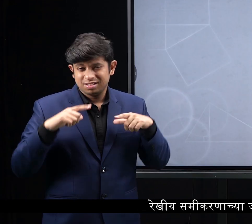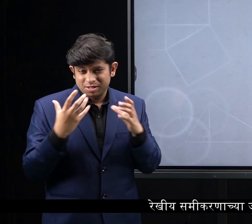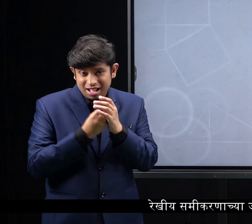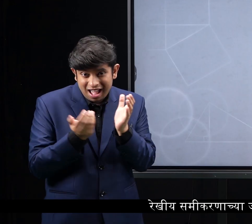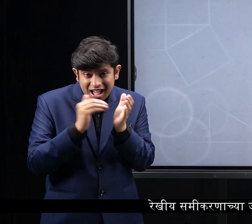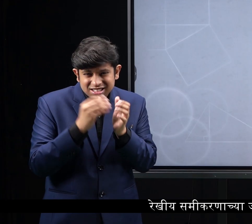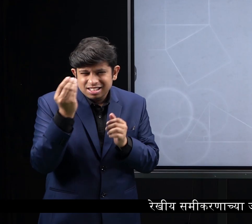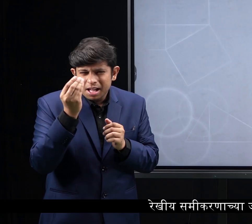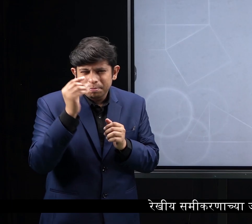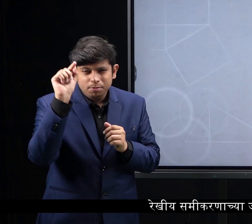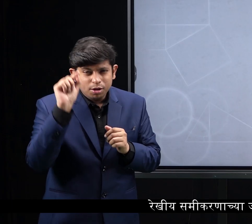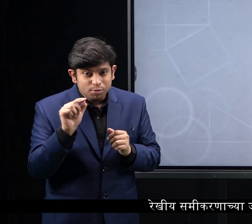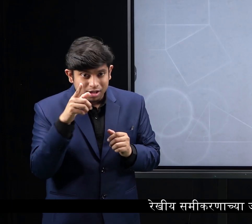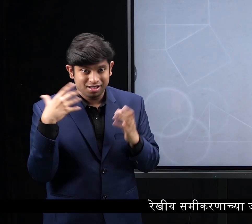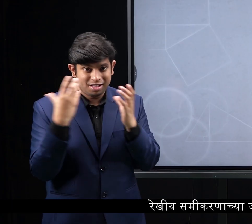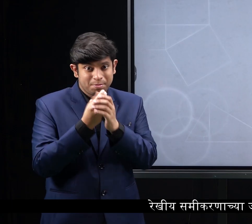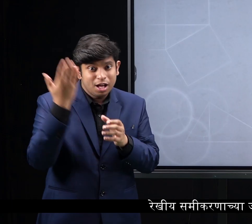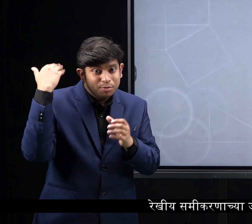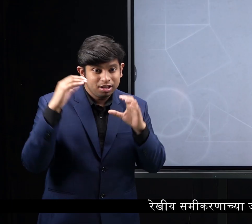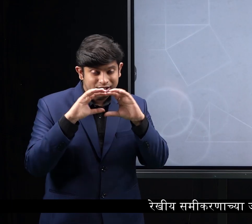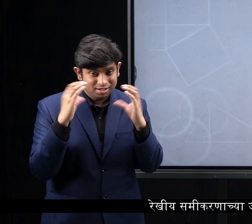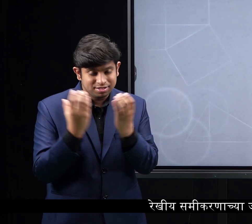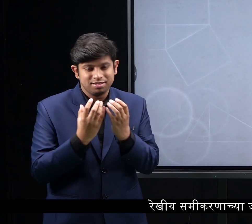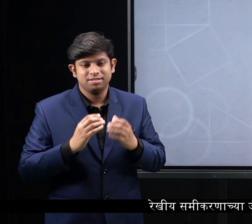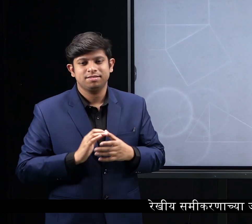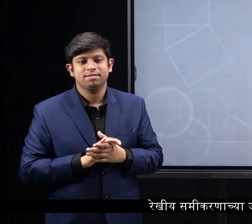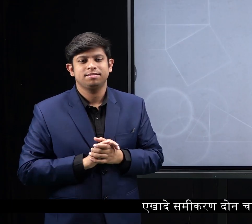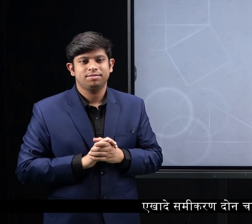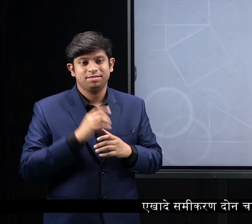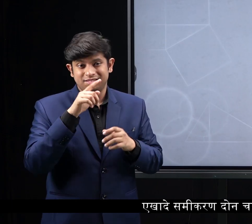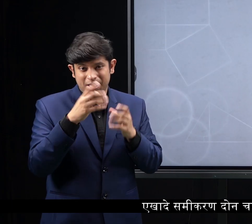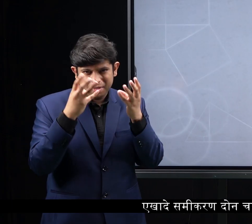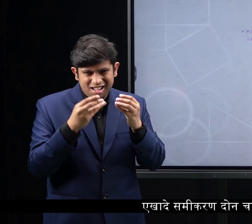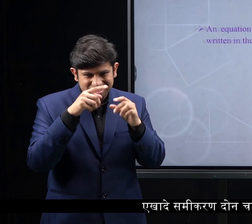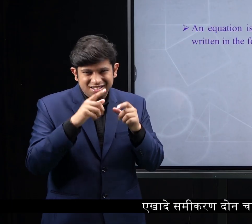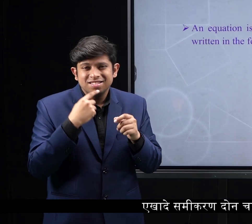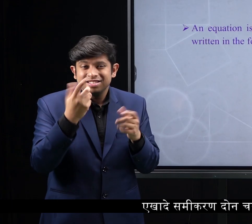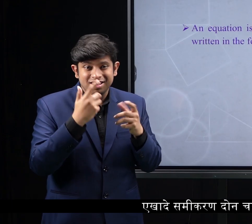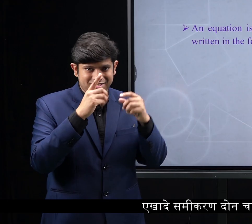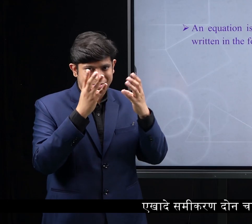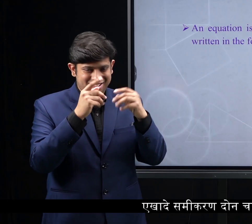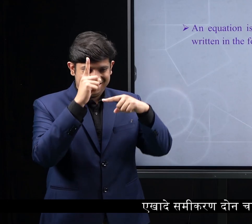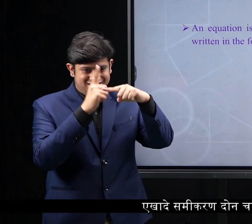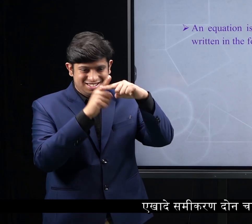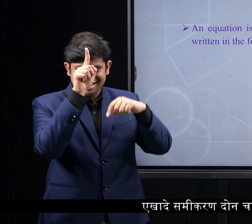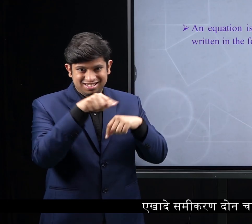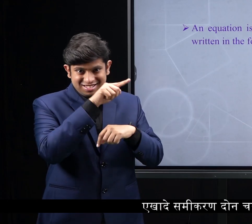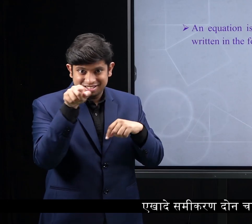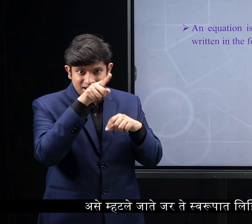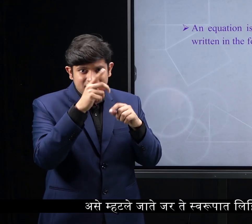समीकरणांच्या जोडींबद्दल जाणून घेऊया. एखादा समीकरण 2 चरणांमध्ये रेखीय समीकरण